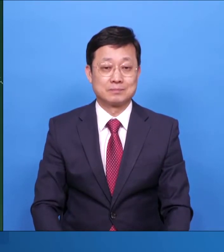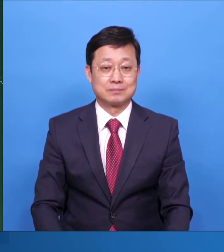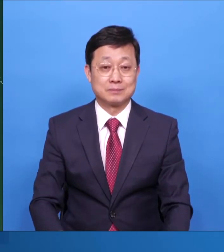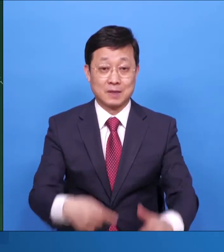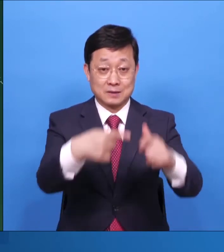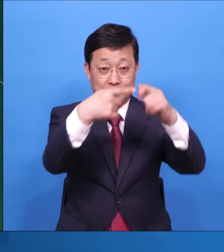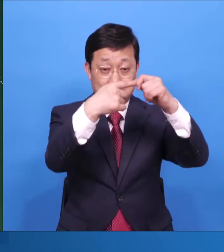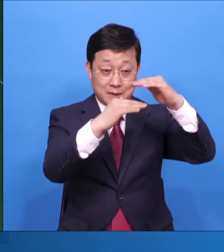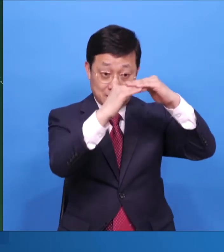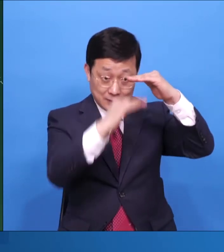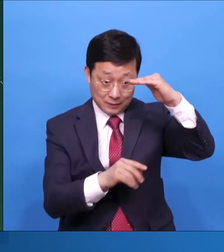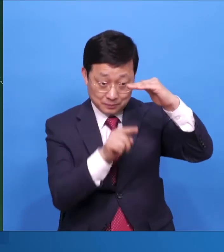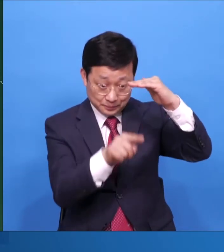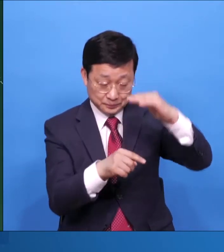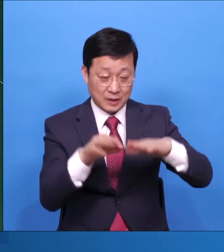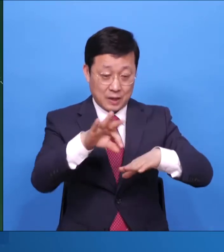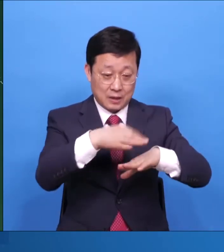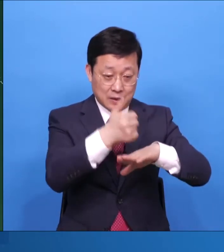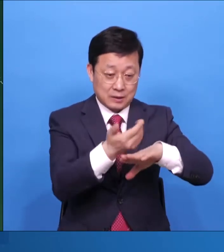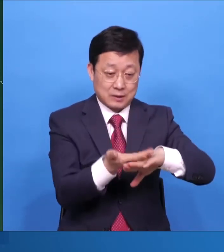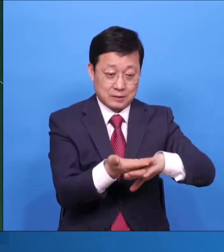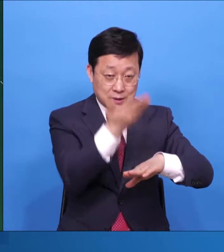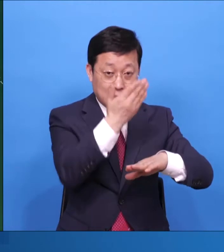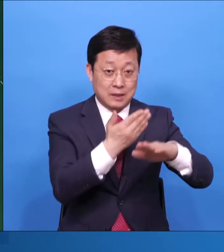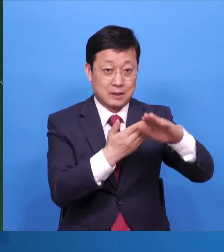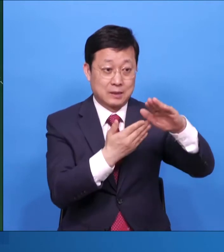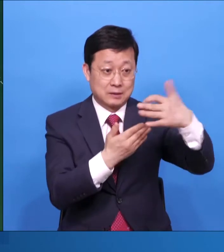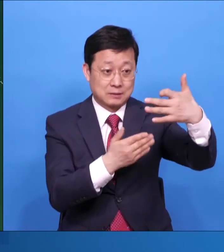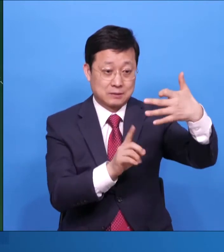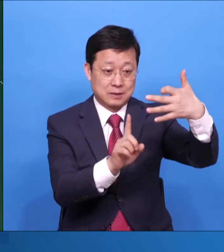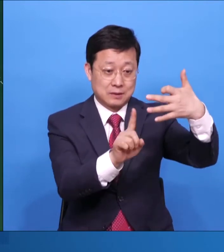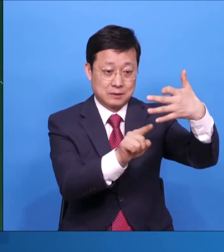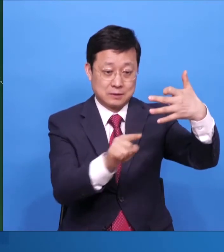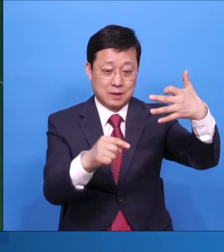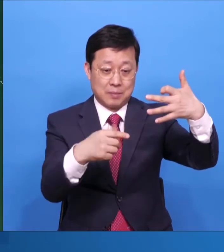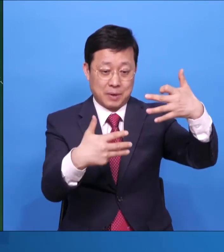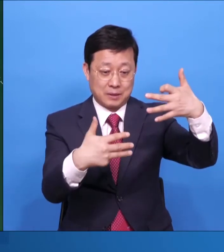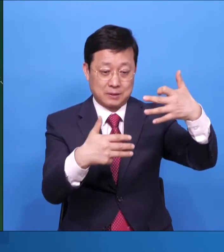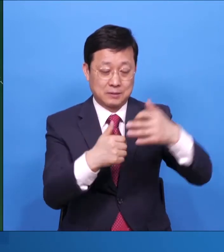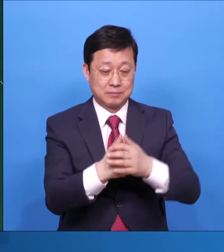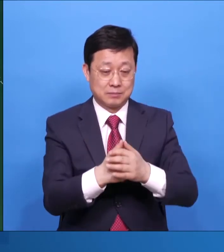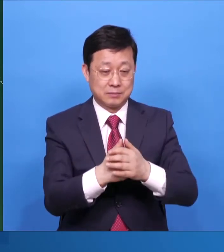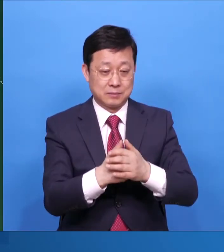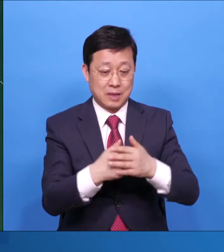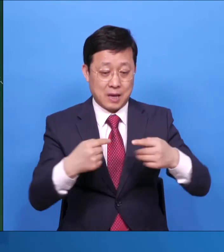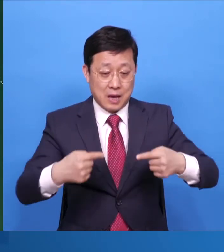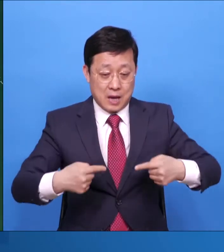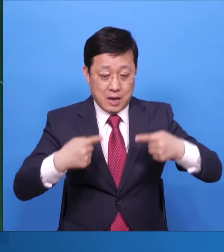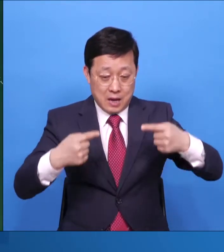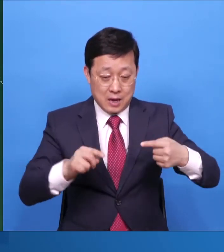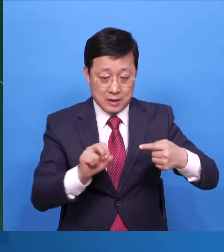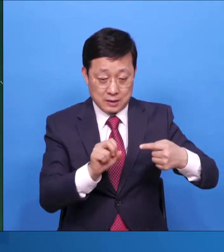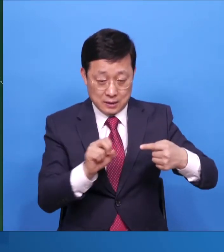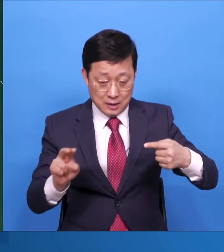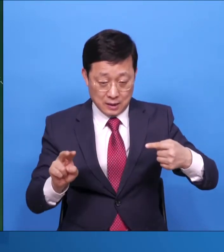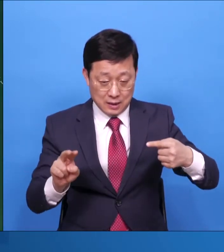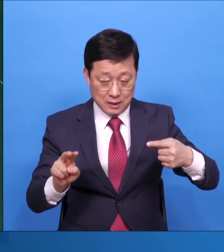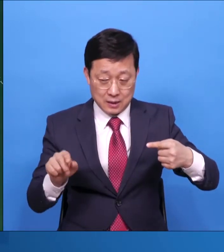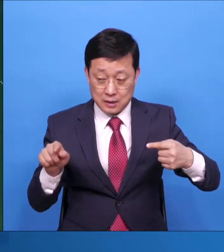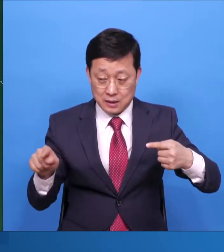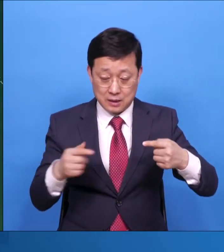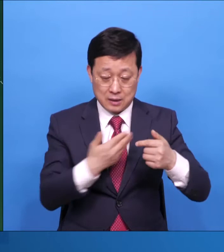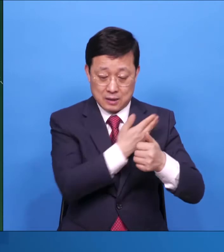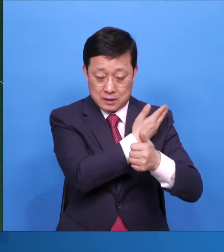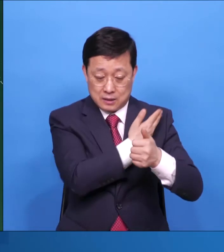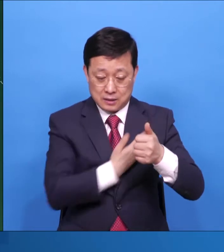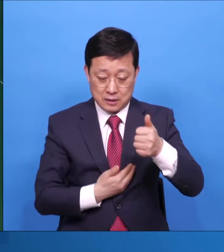열왕기상 19장 1절에서 8절에 엘리야에게 어떤 일이 있었던가 엘리사는 압니다. Vemos que en Primera de